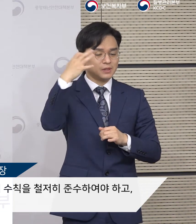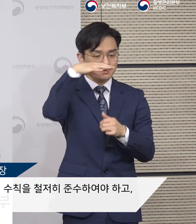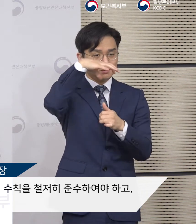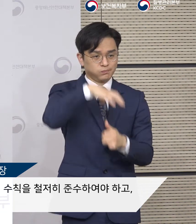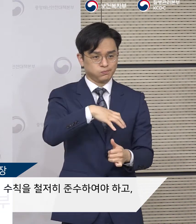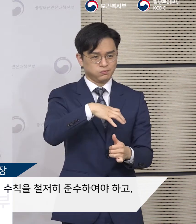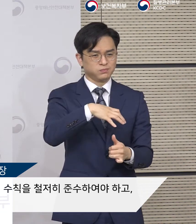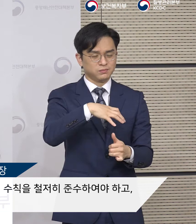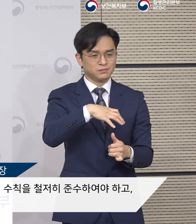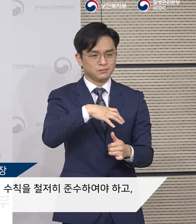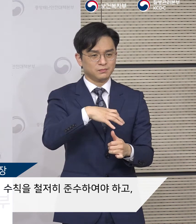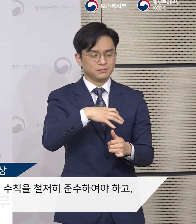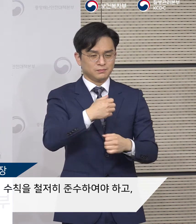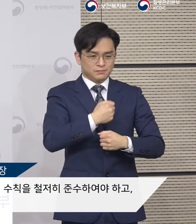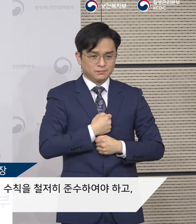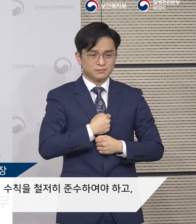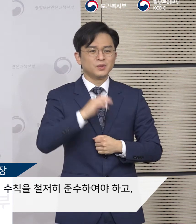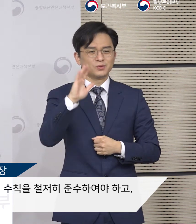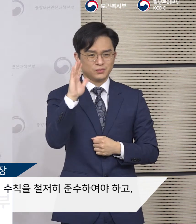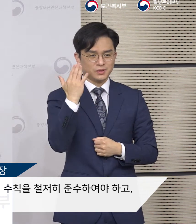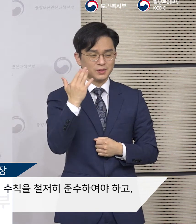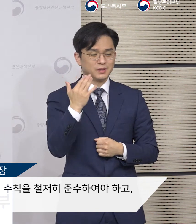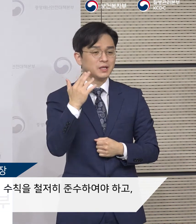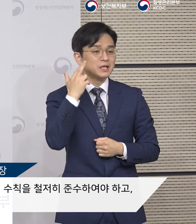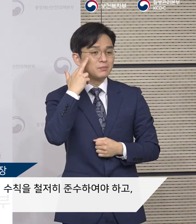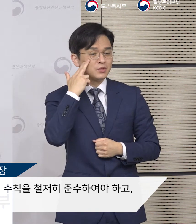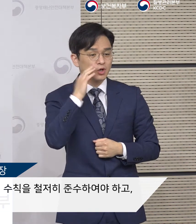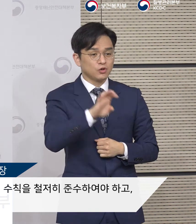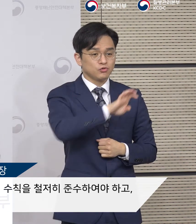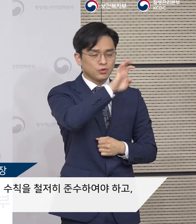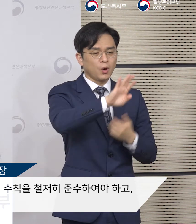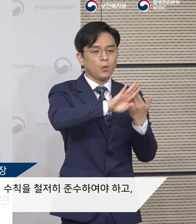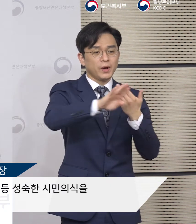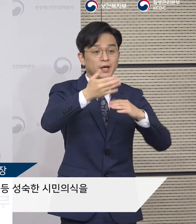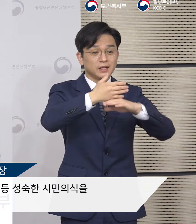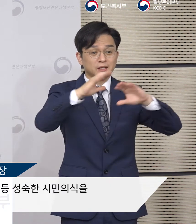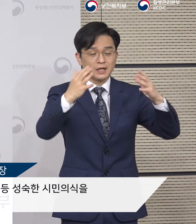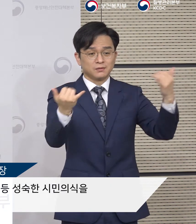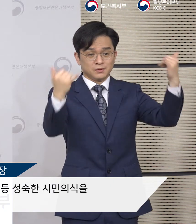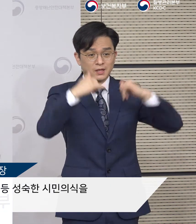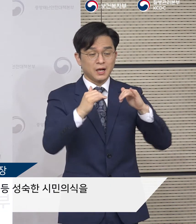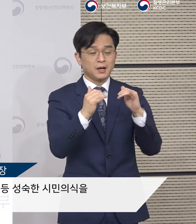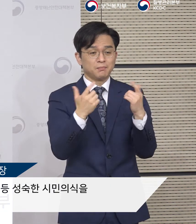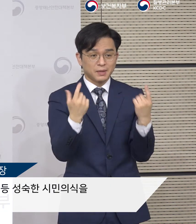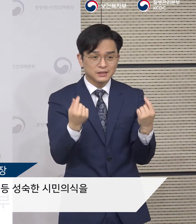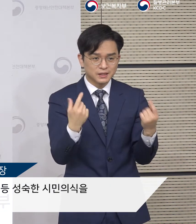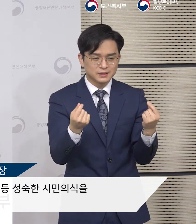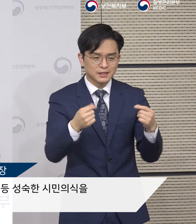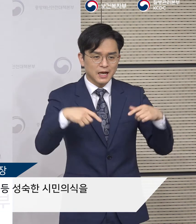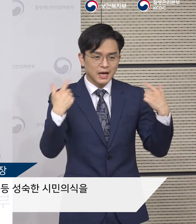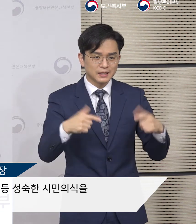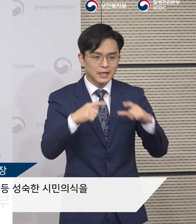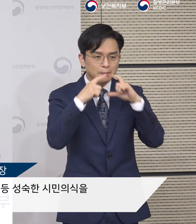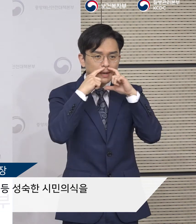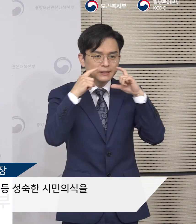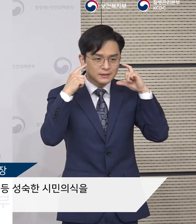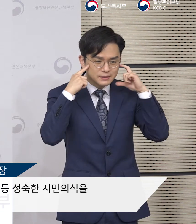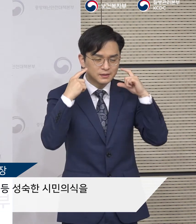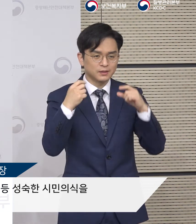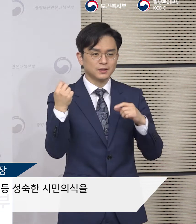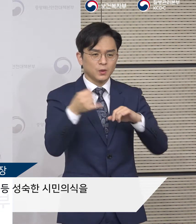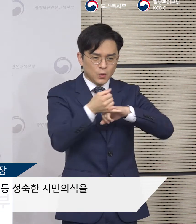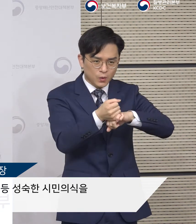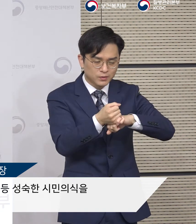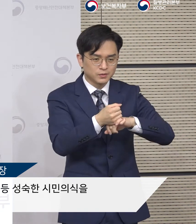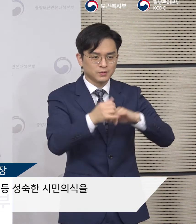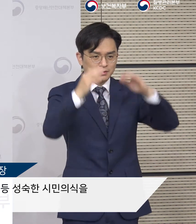철저히 준수하여야 하고 미국, 유럽 이외의 외국에서 들어오시는 분들도 항상 마스크를 쓰고 14일간 외출을 자제하는